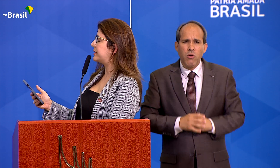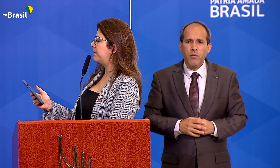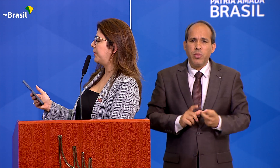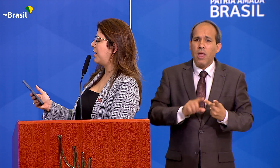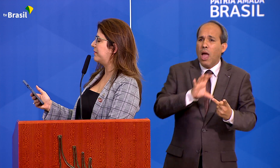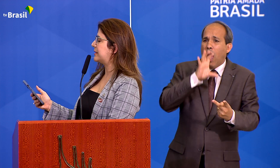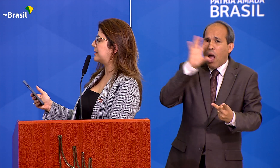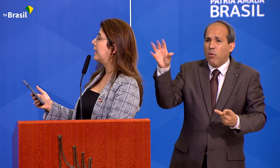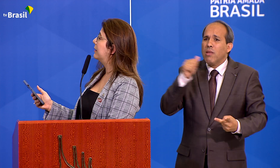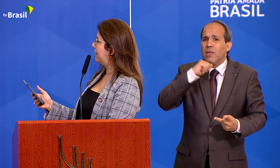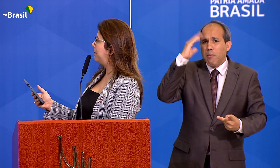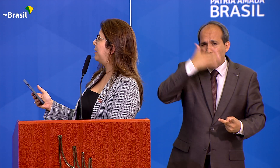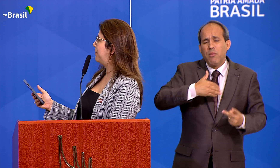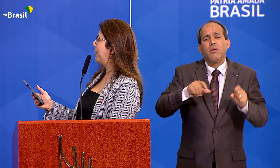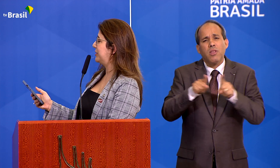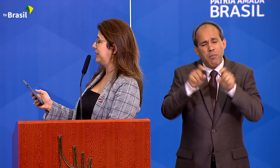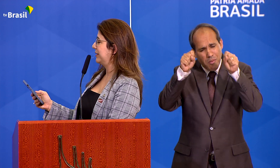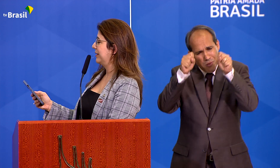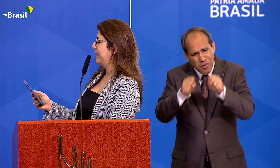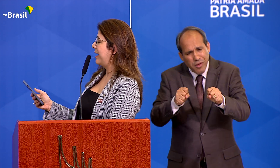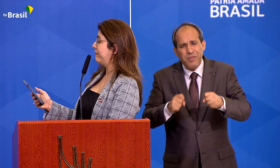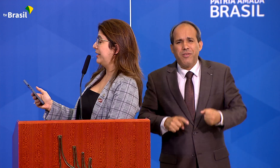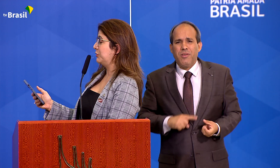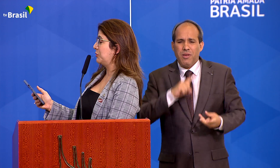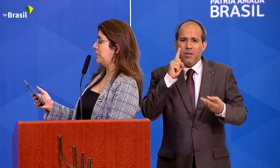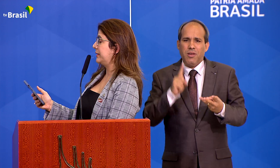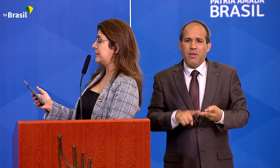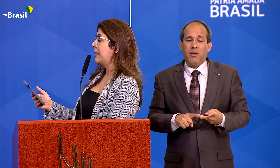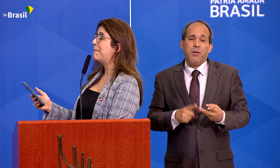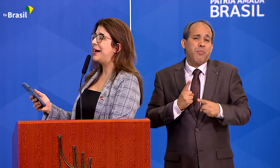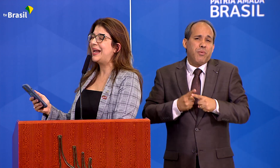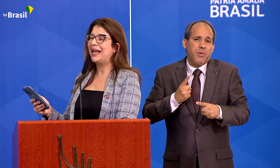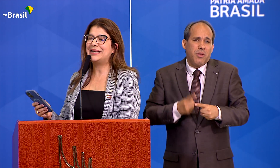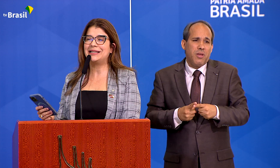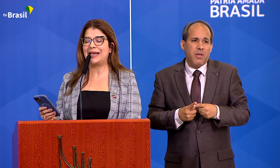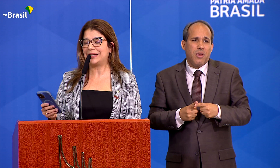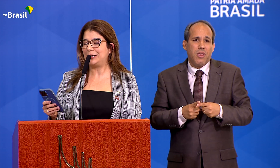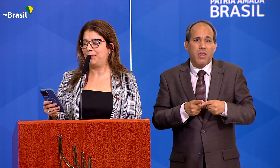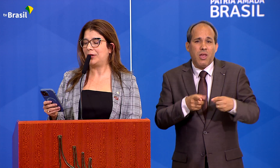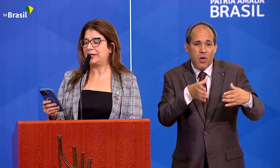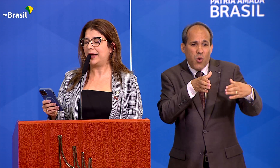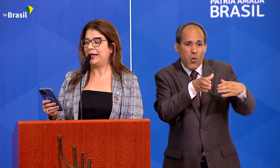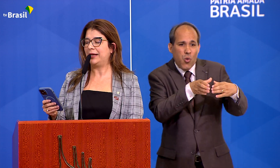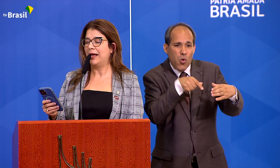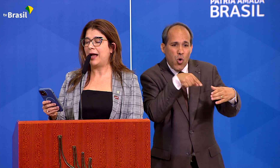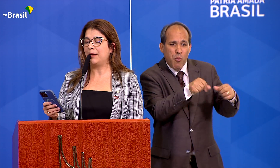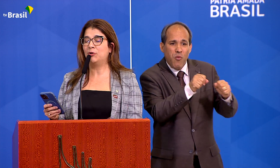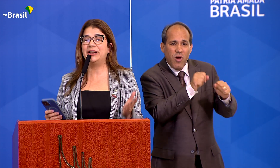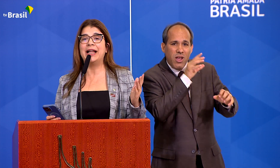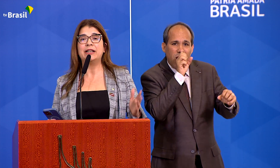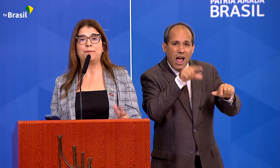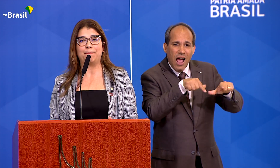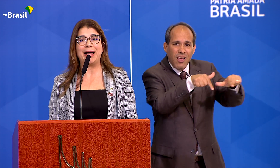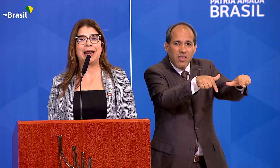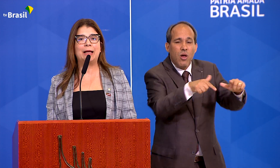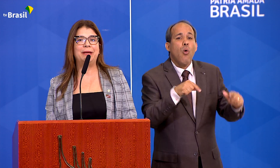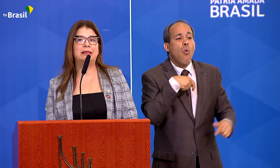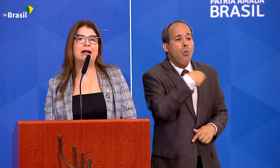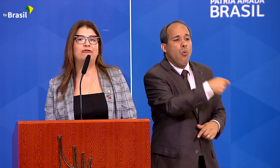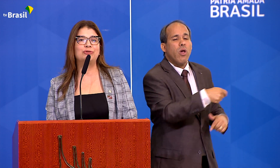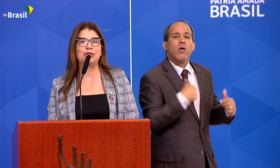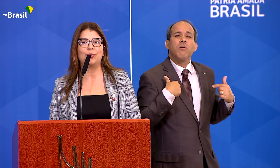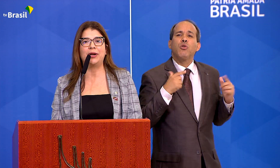acusá-lo sem provas também pode afinal de contas para esses que assim procedem a imunidade